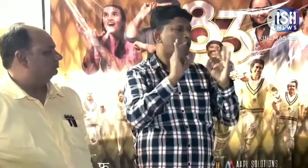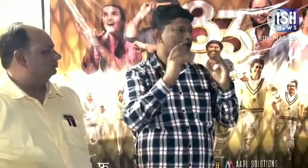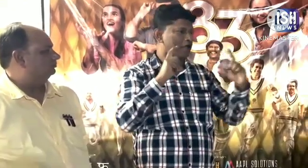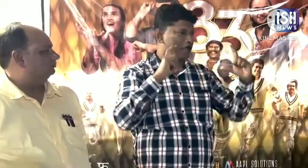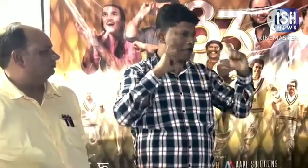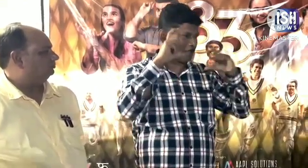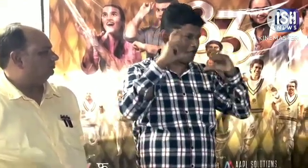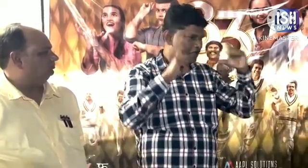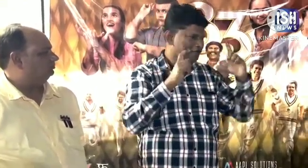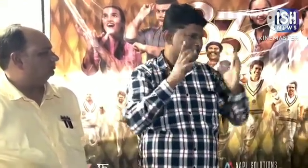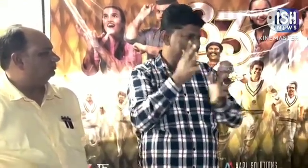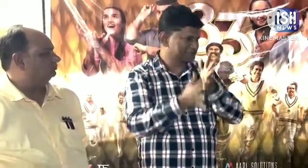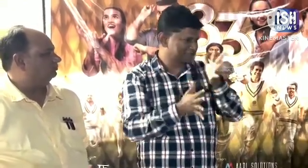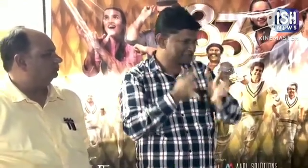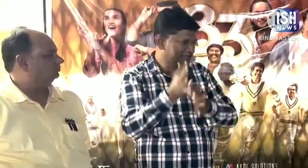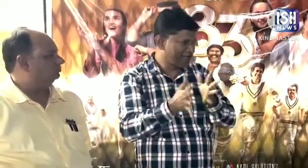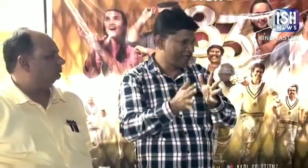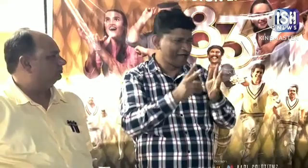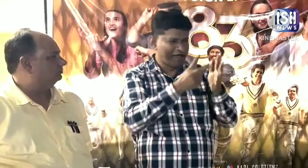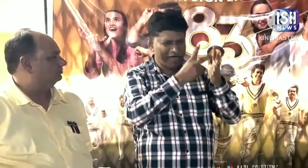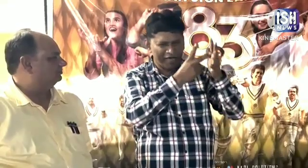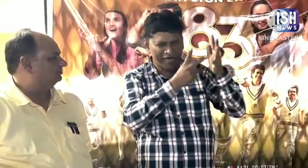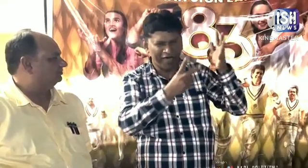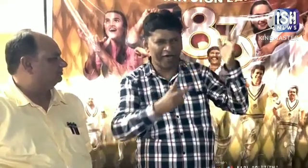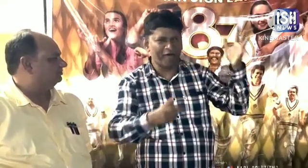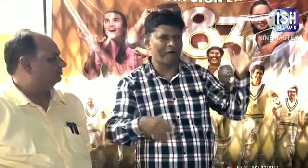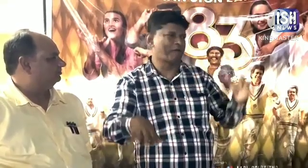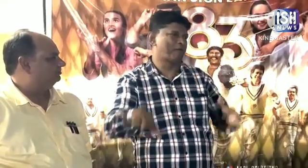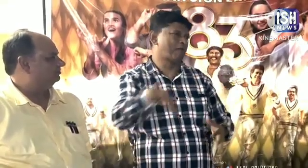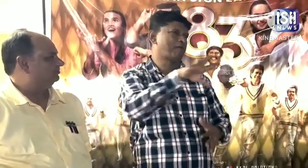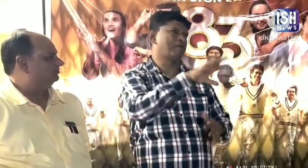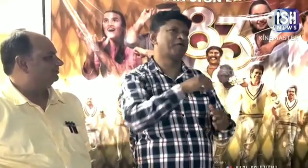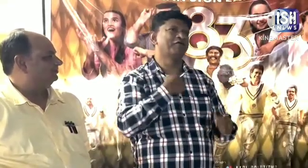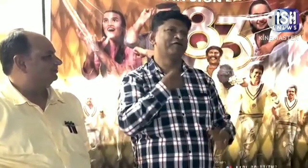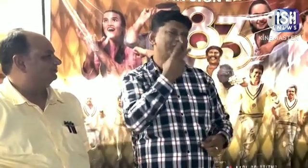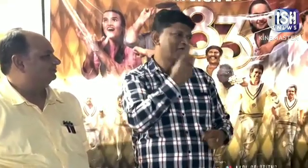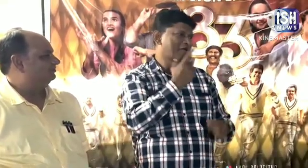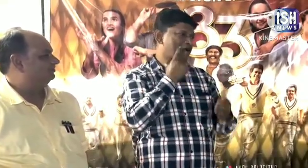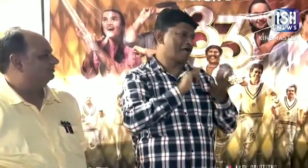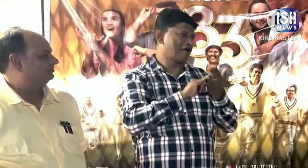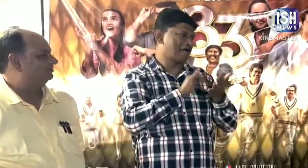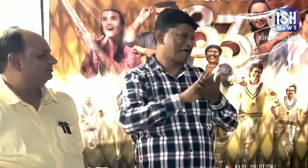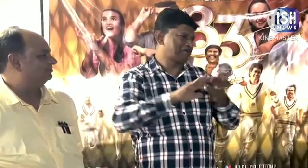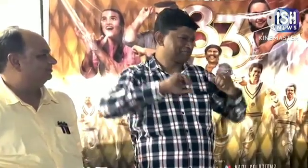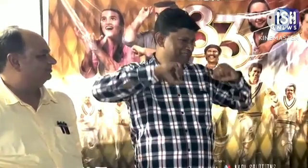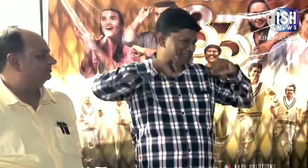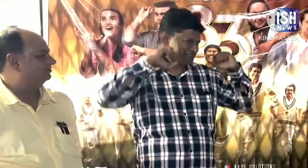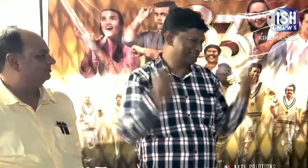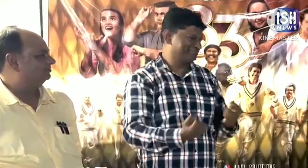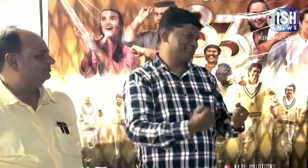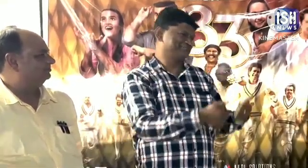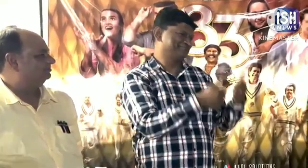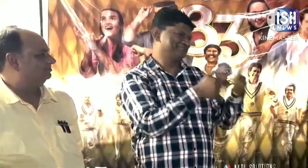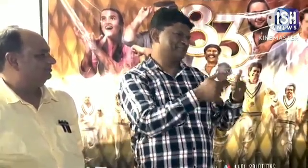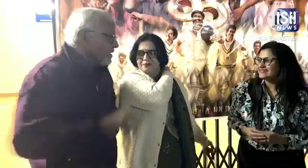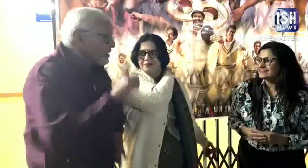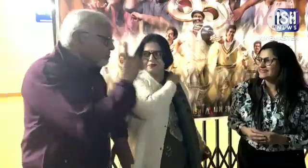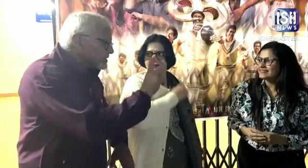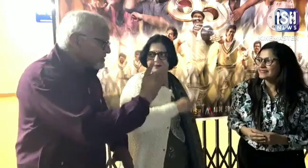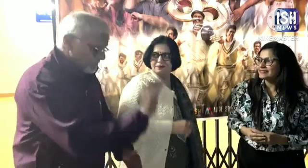भाव, संकेत, सब कुछ परिपूर्ण था। आईएसएच ने वास्तव में इस पर कड़ी मेहनत की है। प्रशंसनीय।